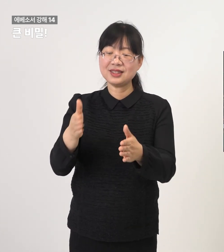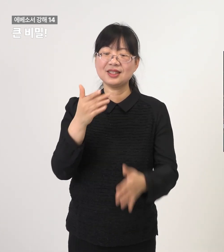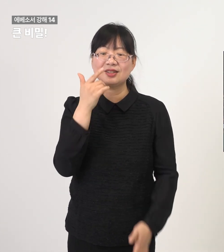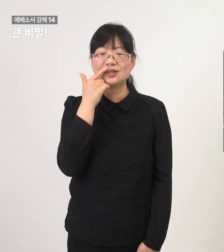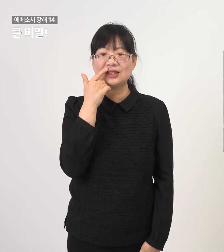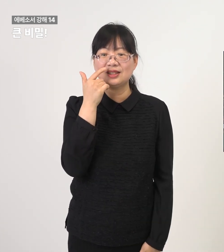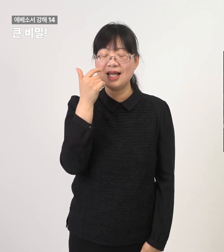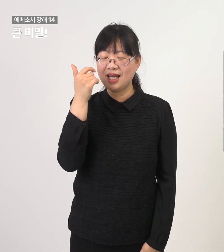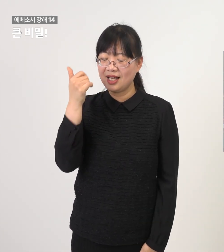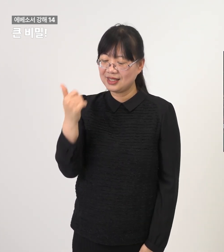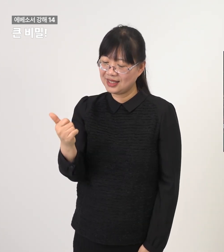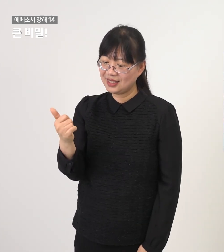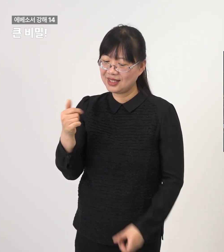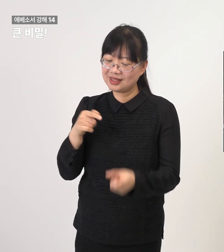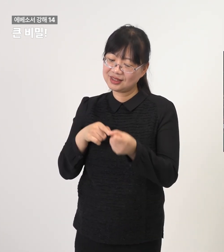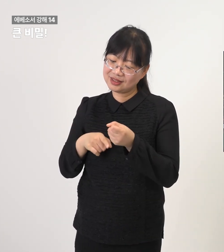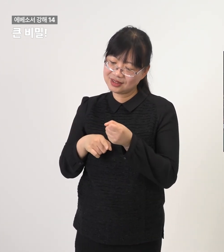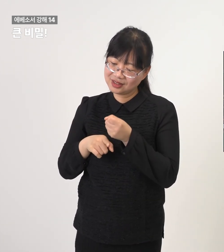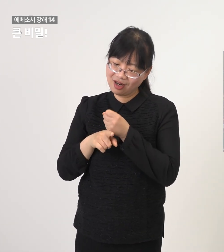아버지 뜻